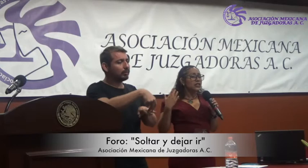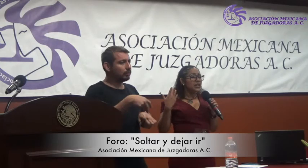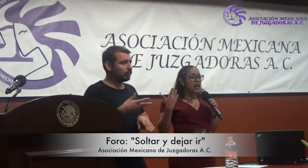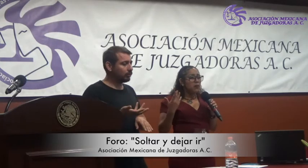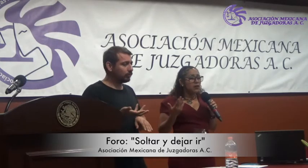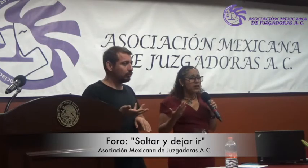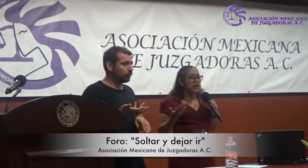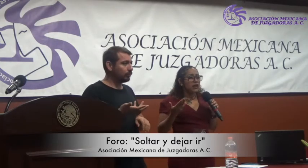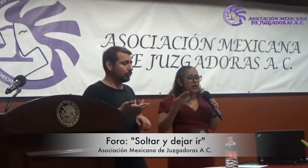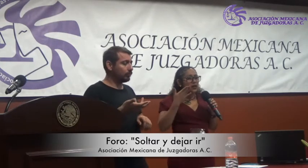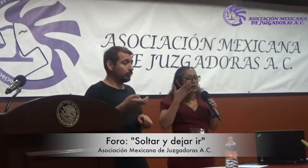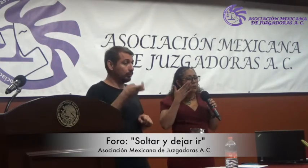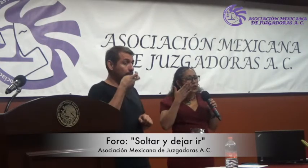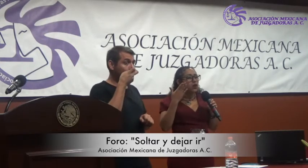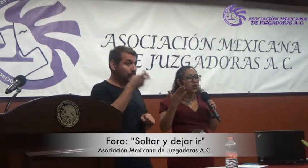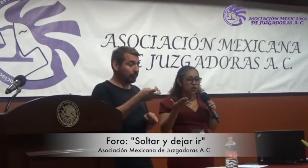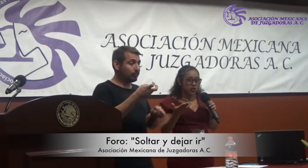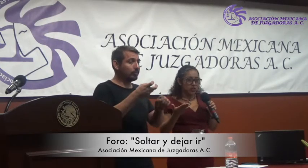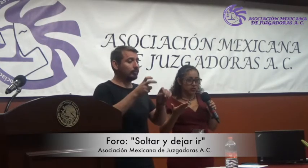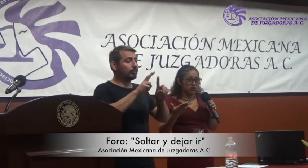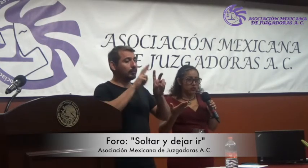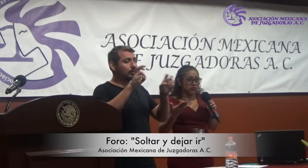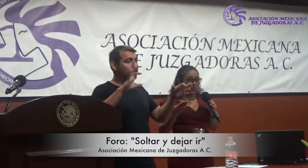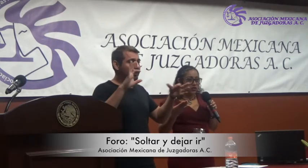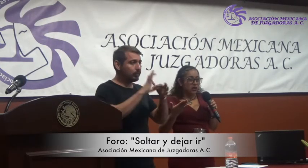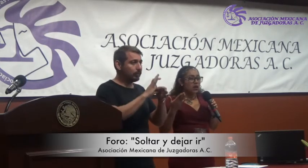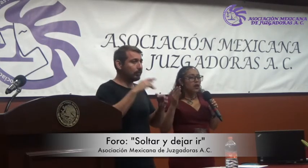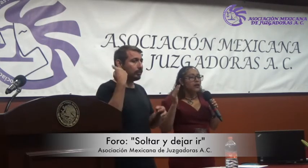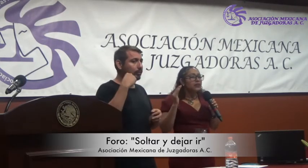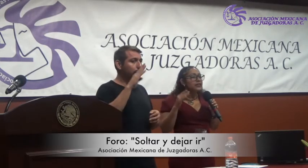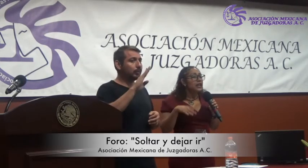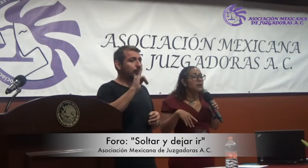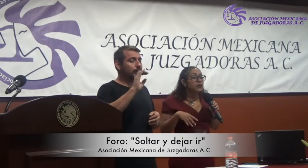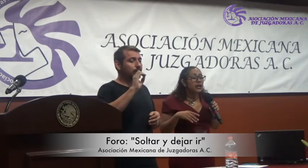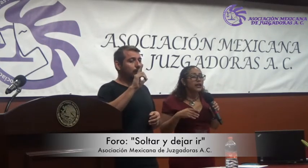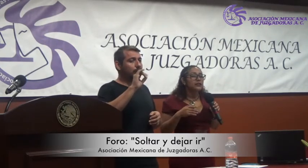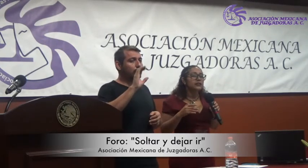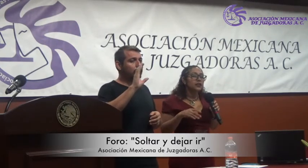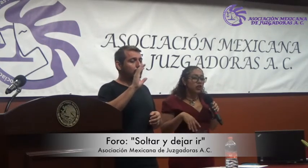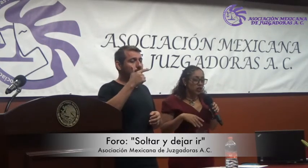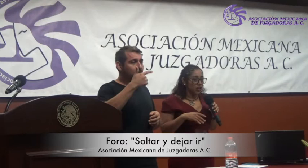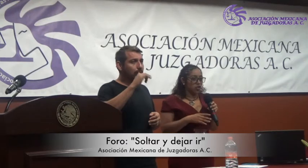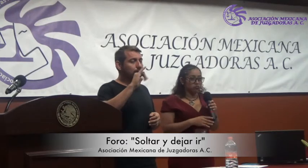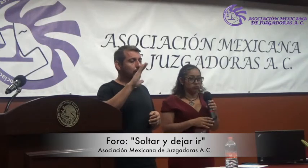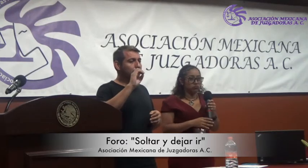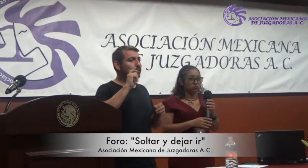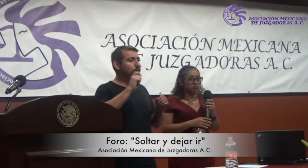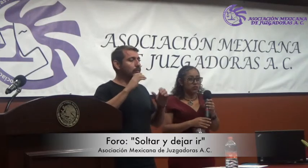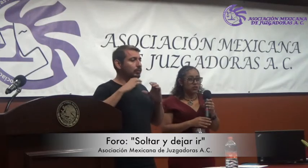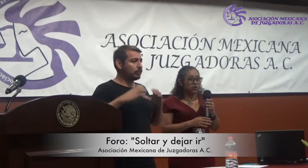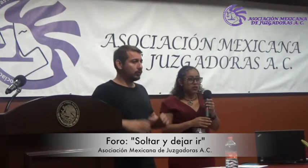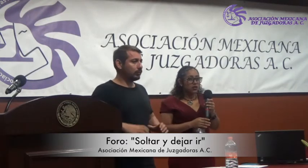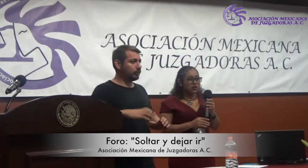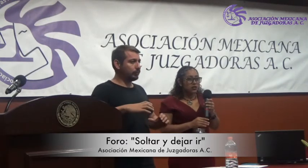Eso es desde el abordaje biológico, desde el abordaje psicológico.